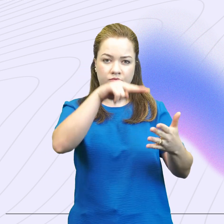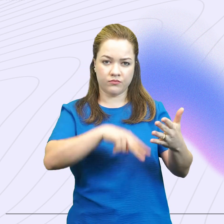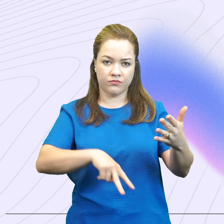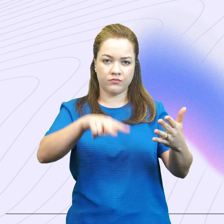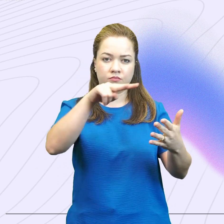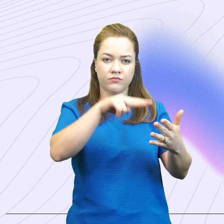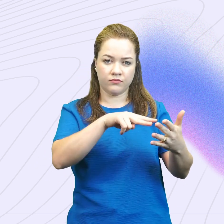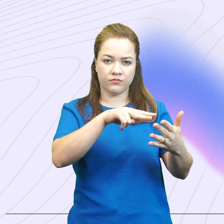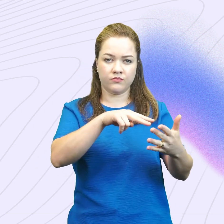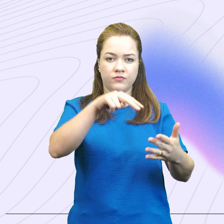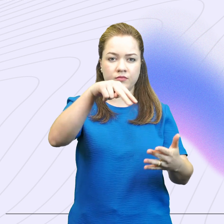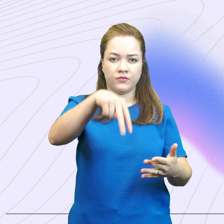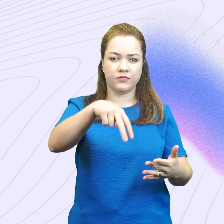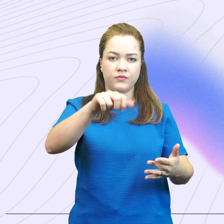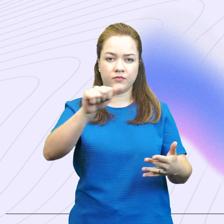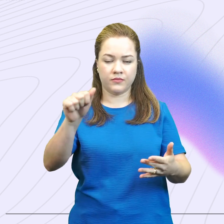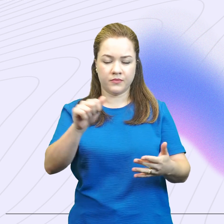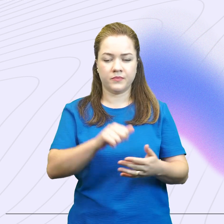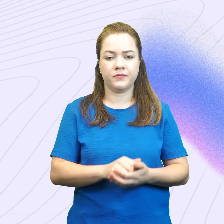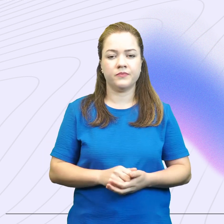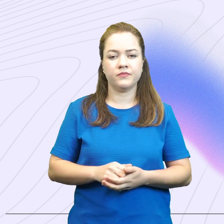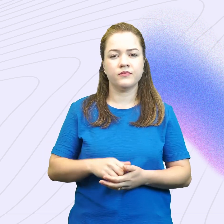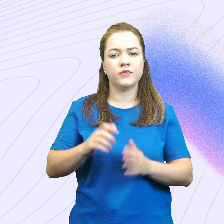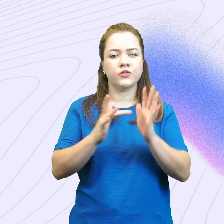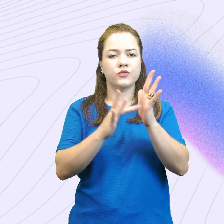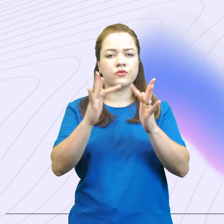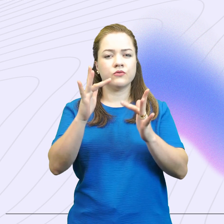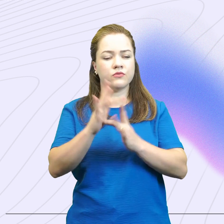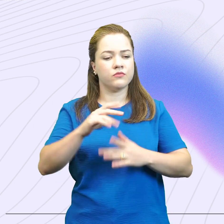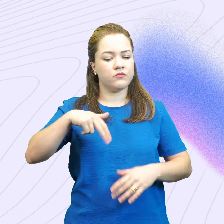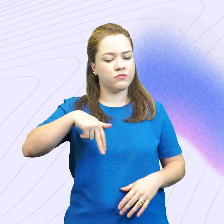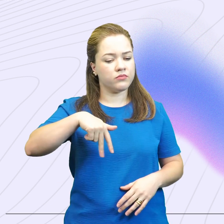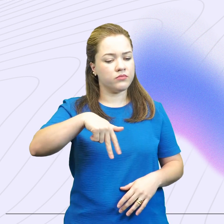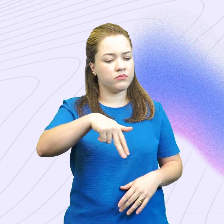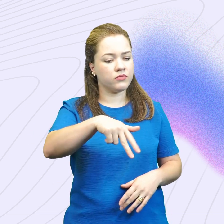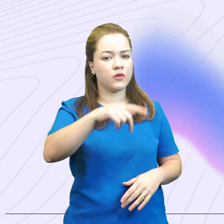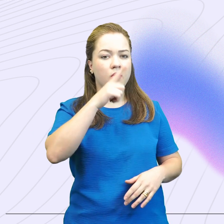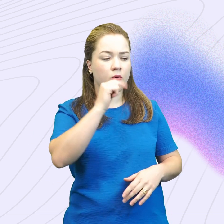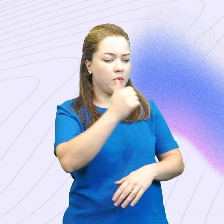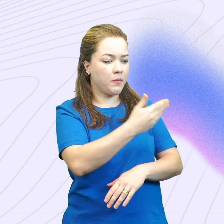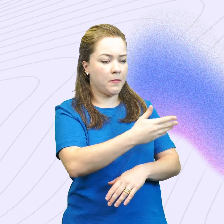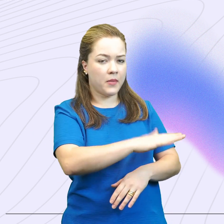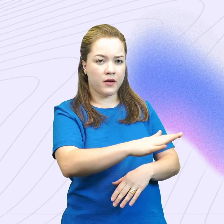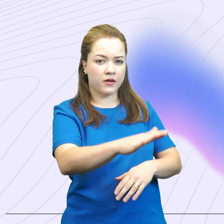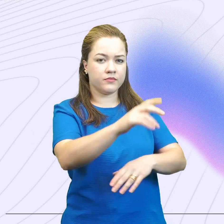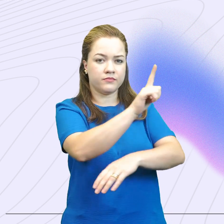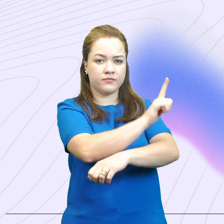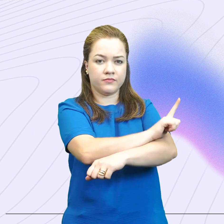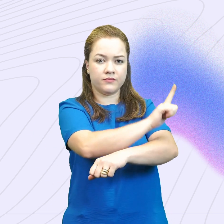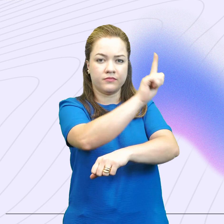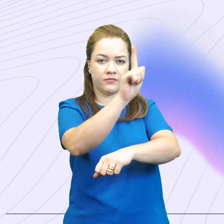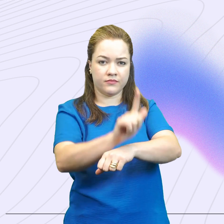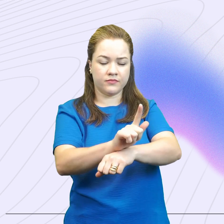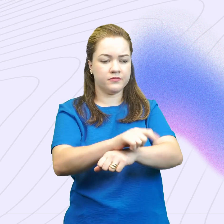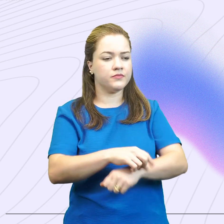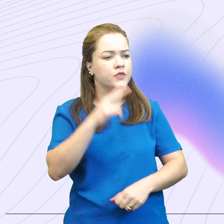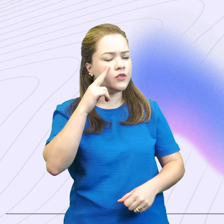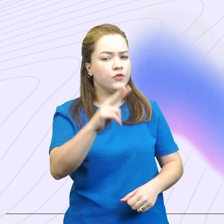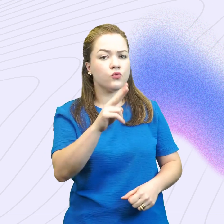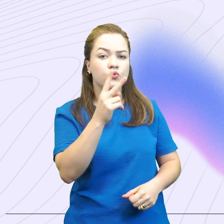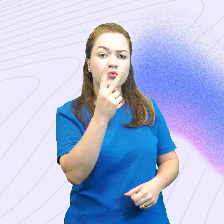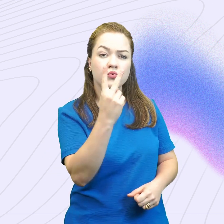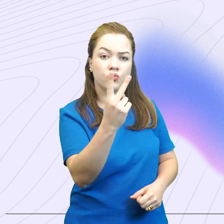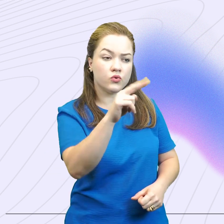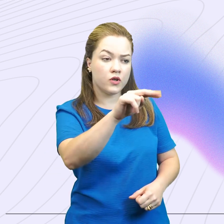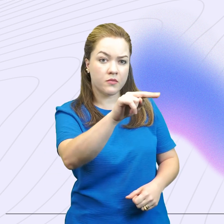na versão NAA. Caminhando junto ao mar da Galileia, Jesus viu dois irmãos, Simão, chamado